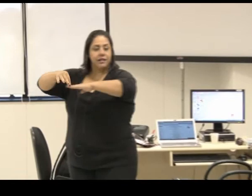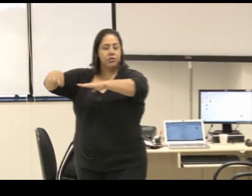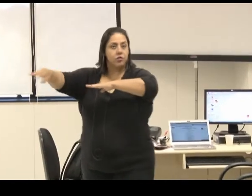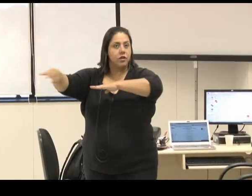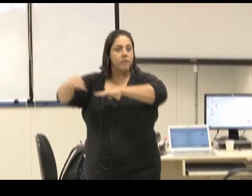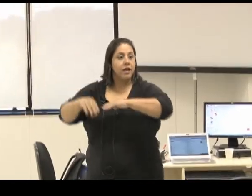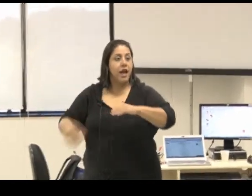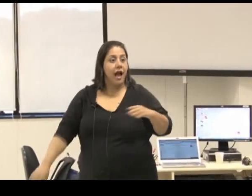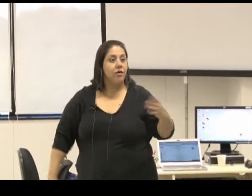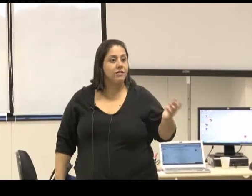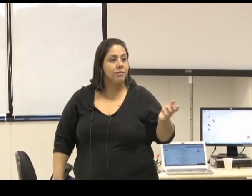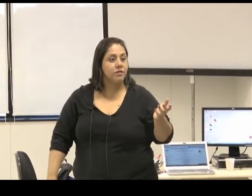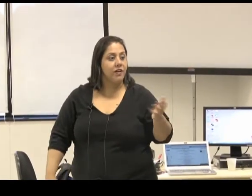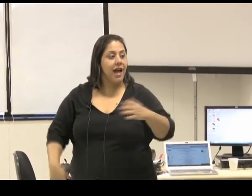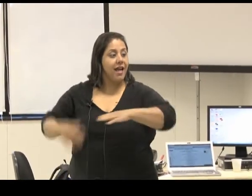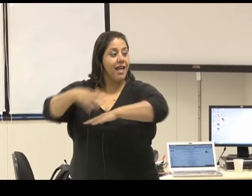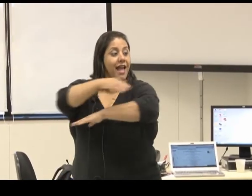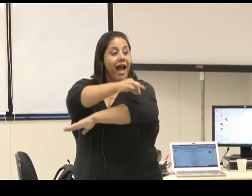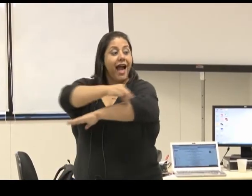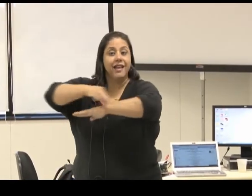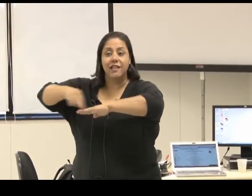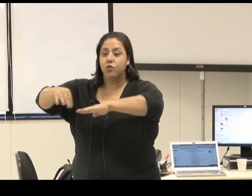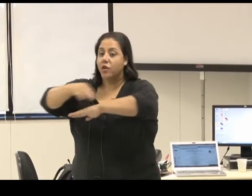Arquitetura. Agora você pode falar, a arquitetura que ele está